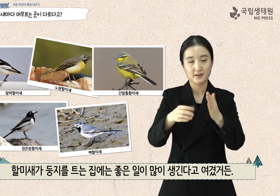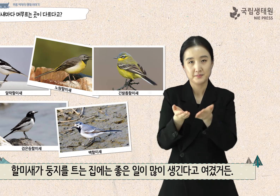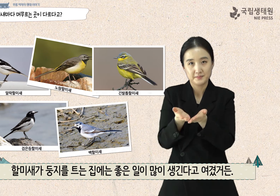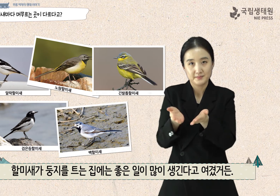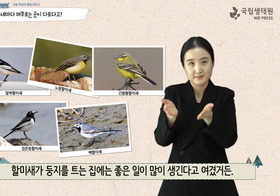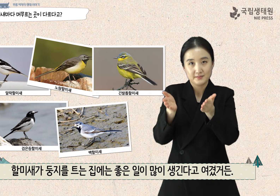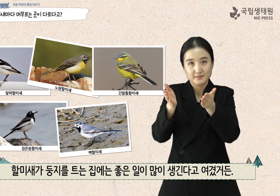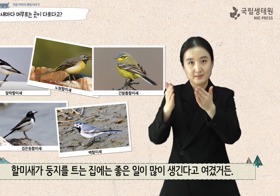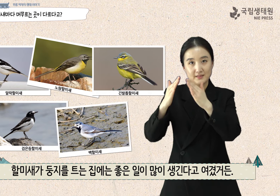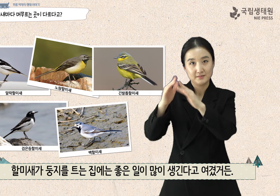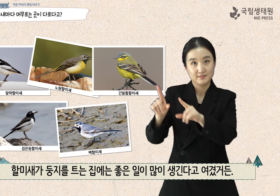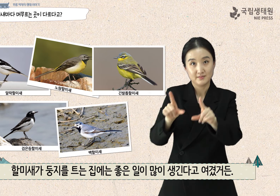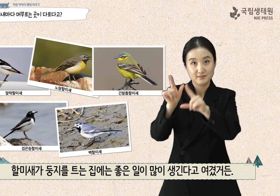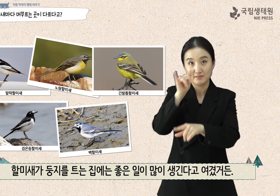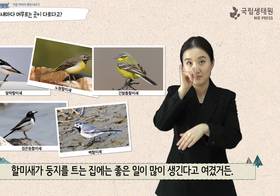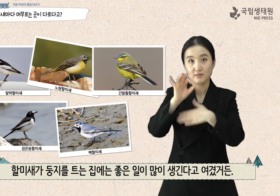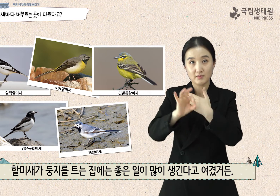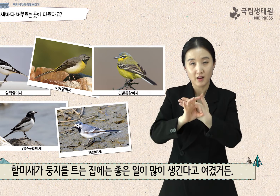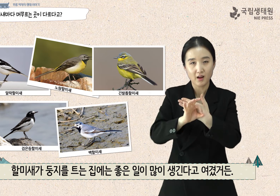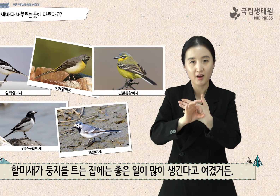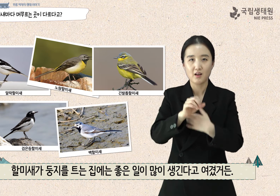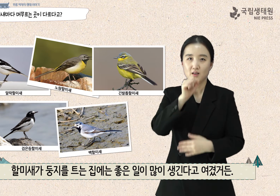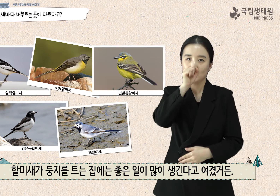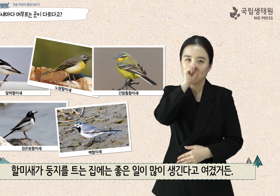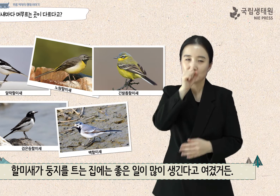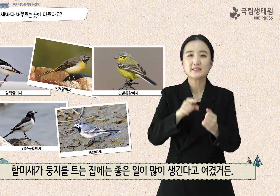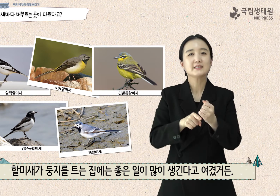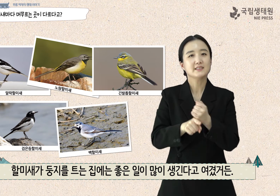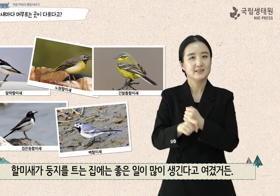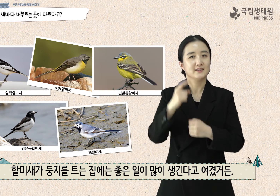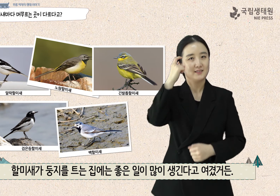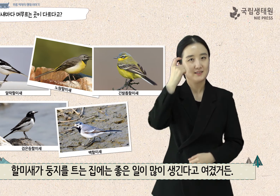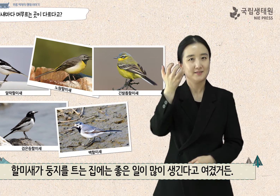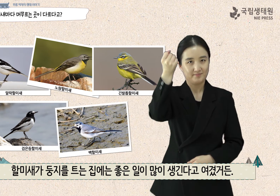트는 집에는 좋은 일이 많이 생긴다고 여겼거든.